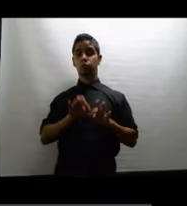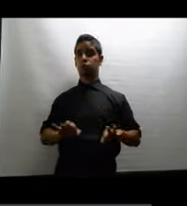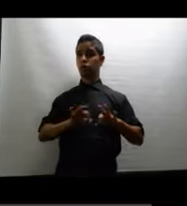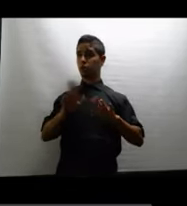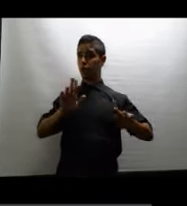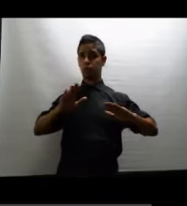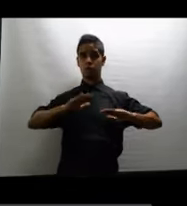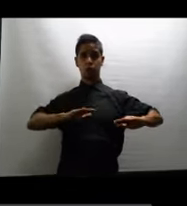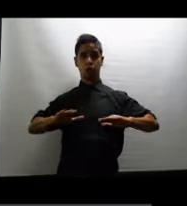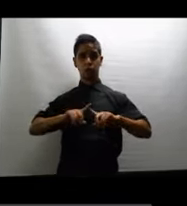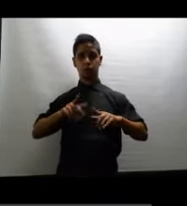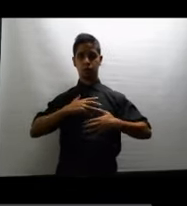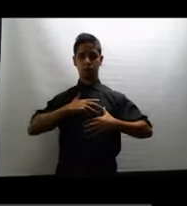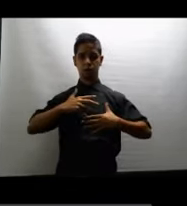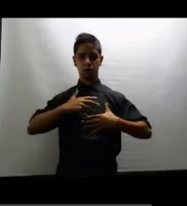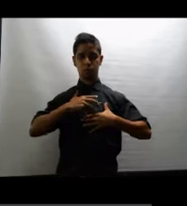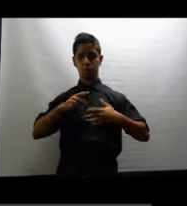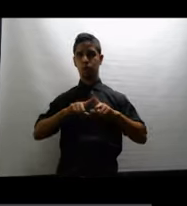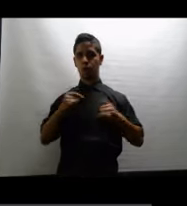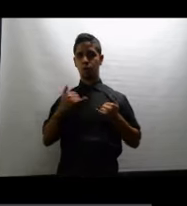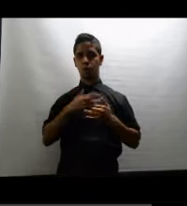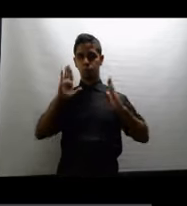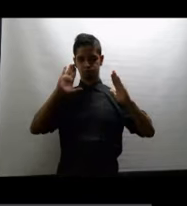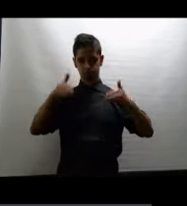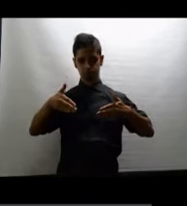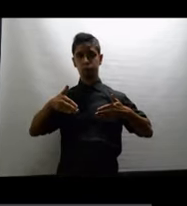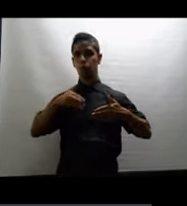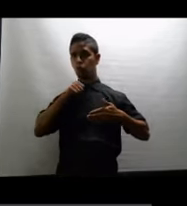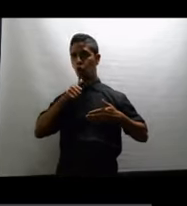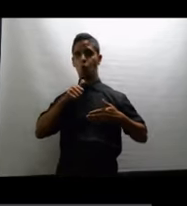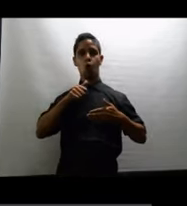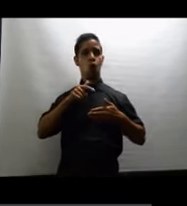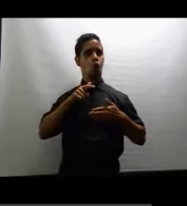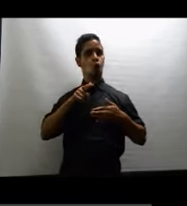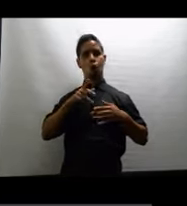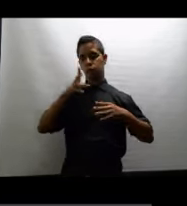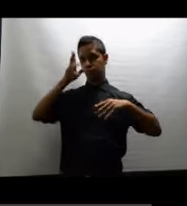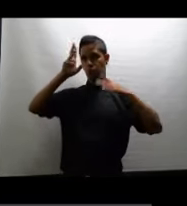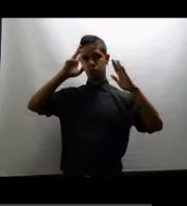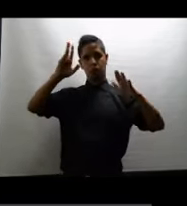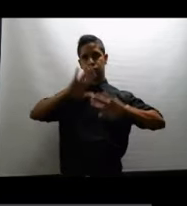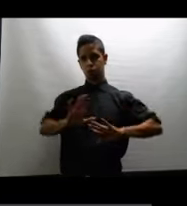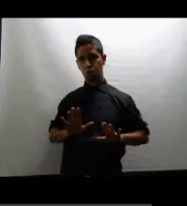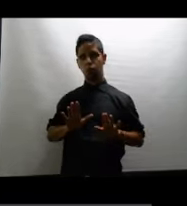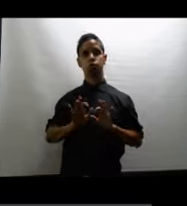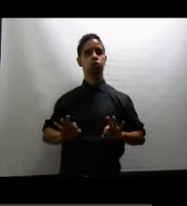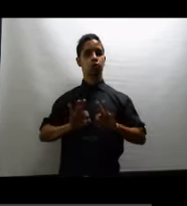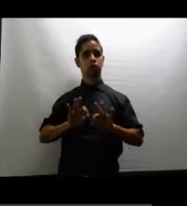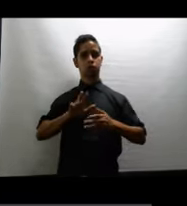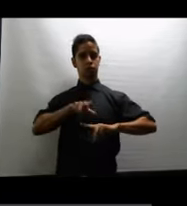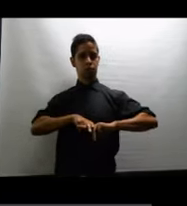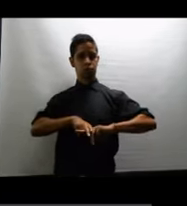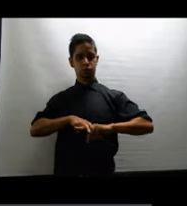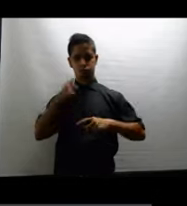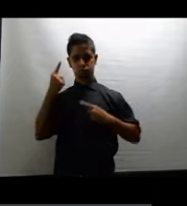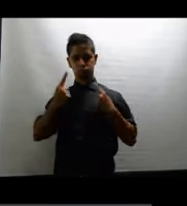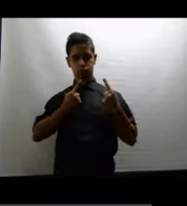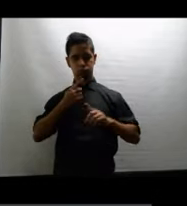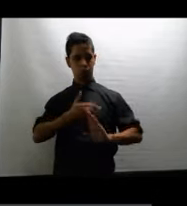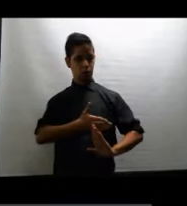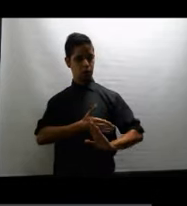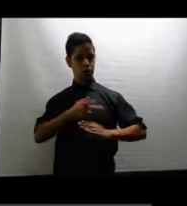respirar, vamos a centrarnos, no vamos a tirar de la baqueta. Vamos a coger las cosas con calma. O sea, antes de entrar acá al